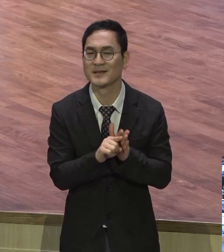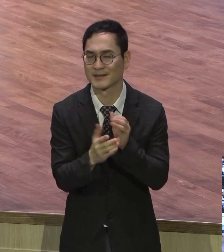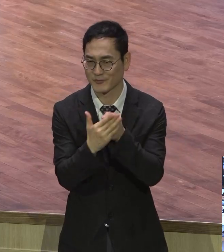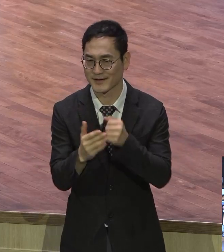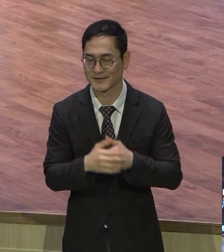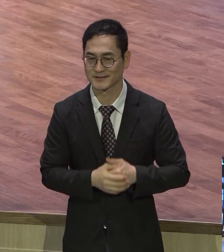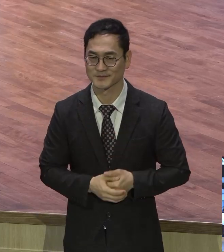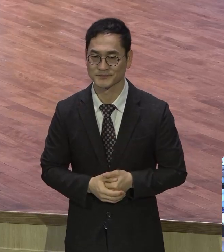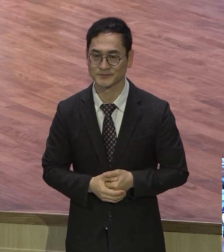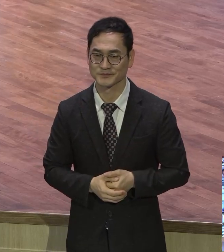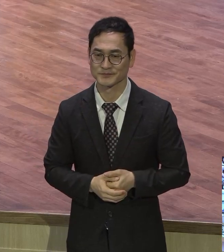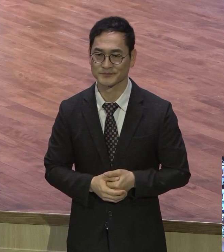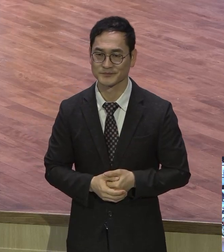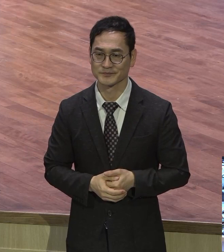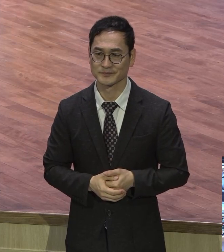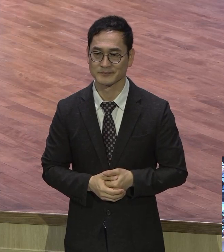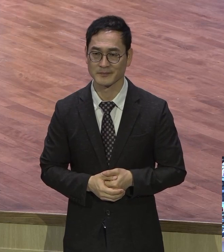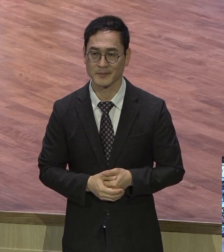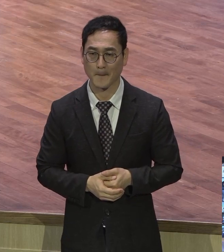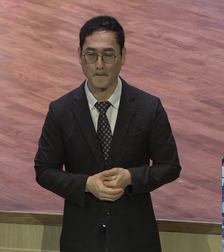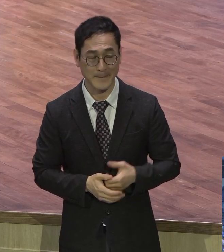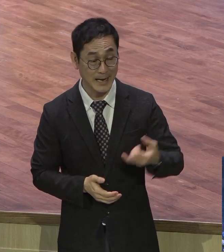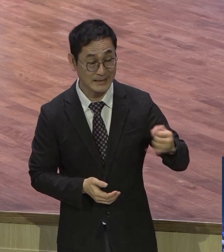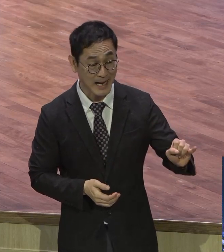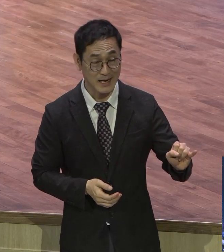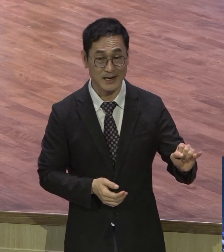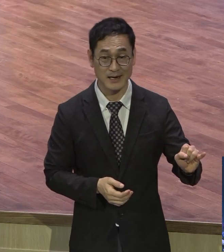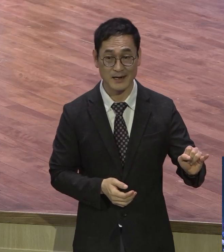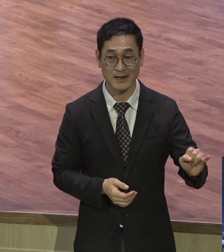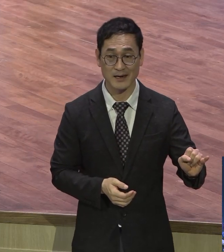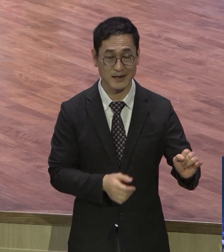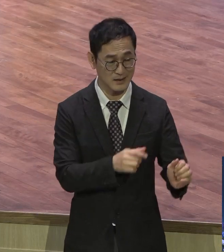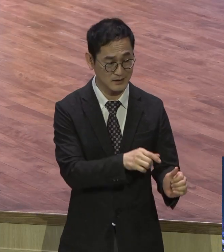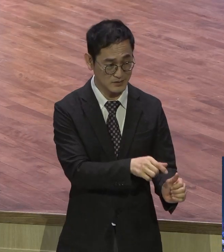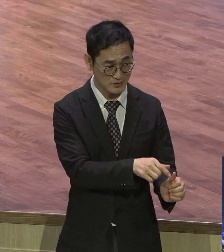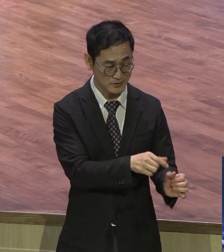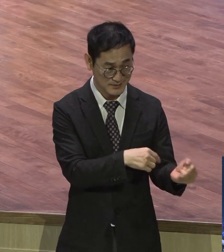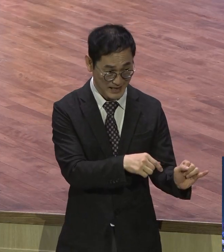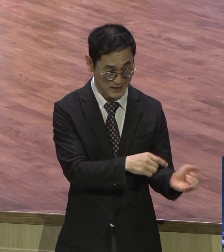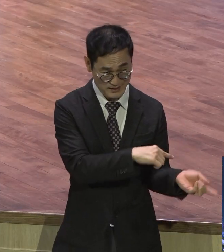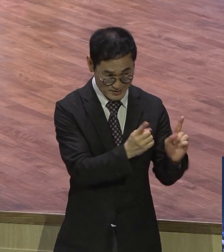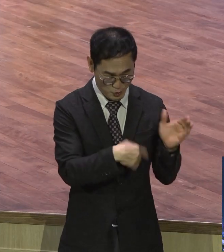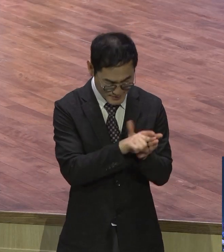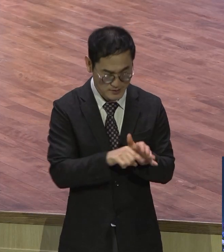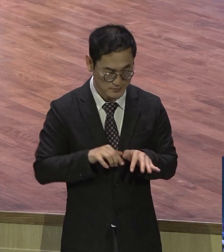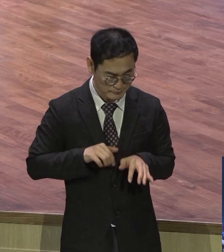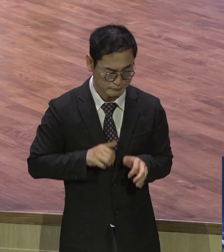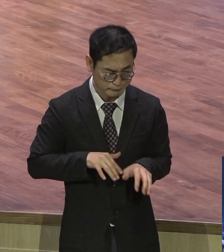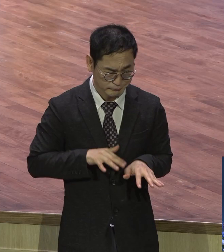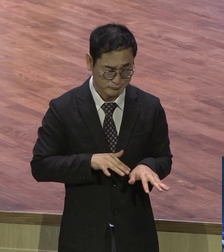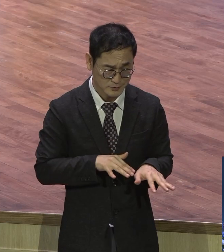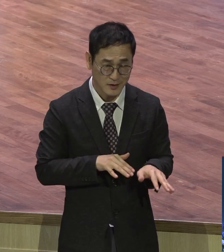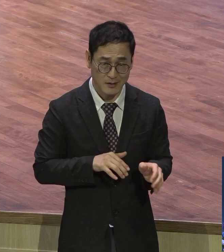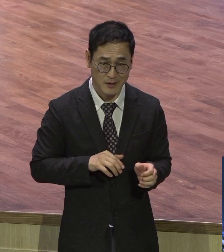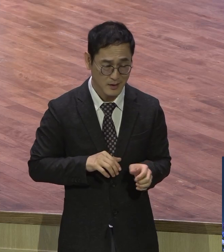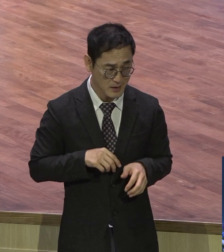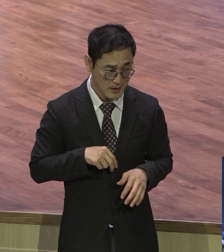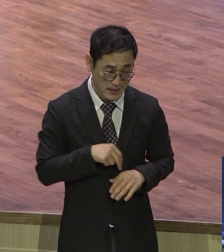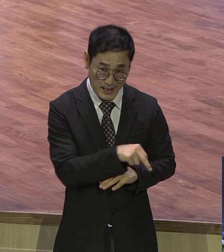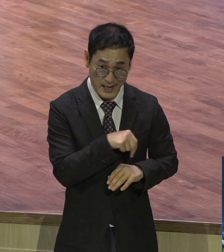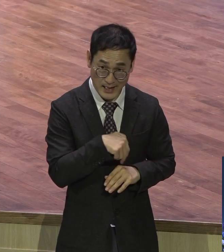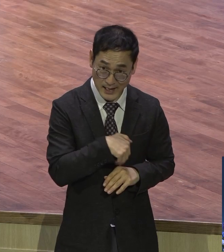예수님께서 회당장 야이로의 딸을 살리시기 위해 가시던 도중에 도중에 열두